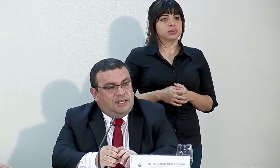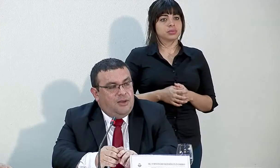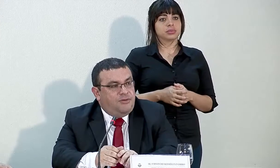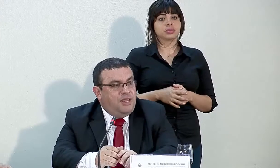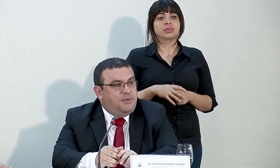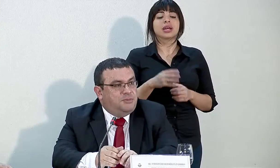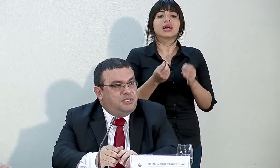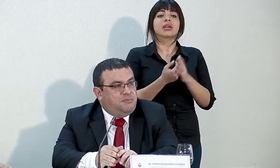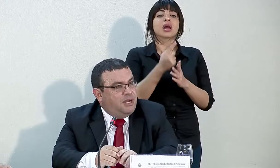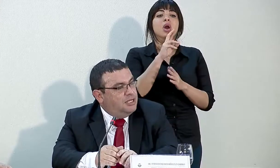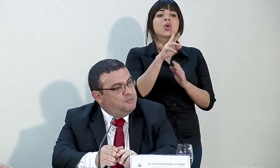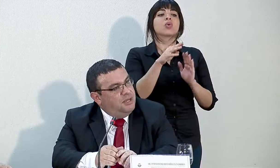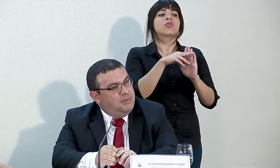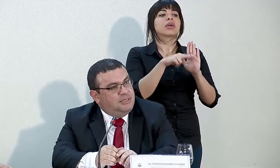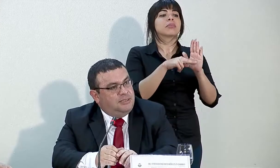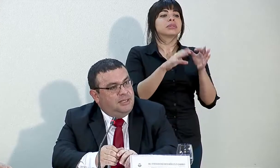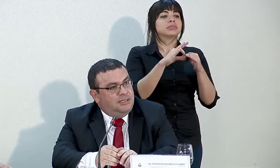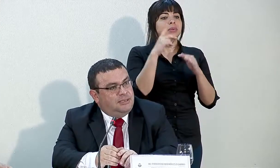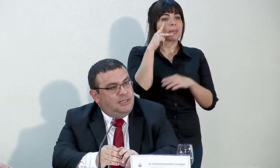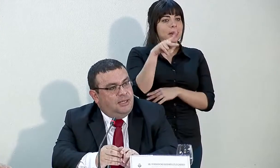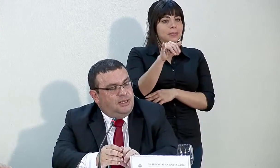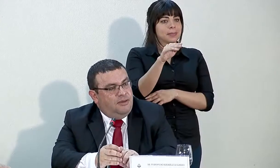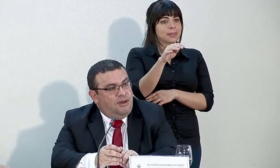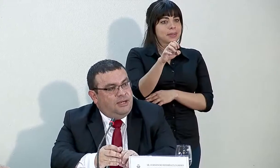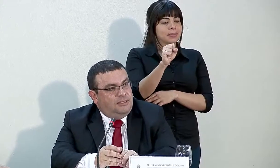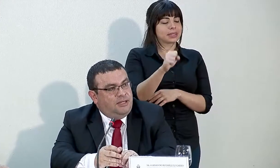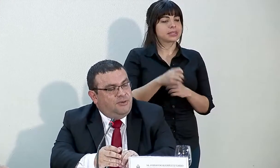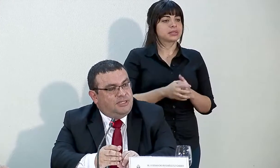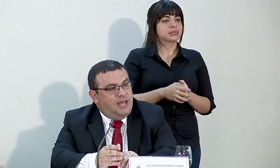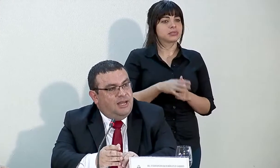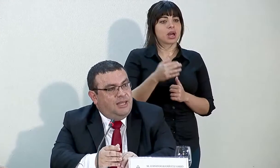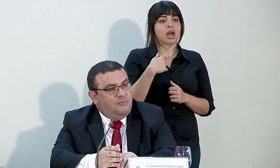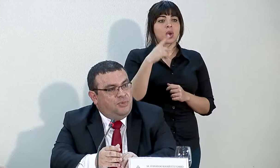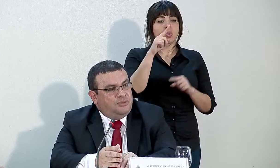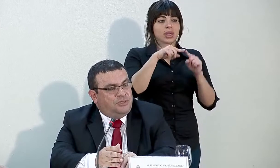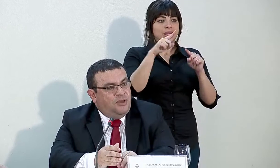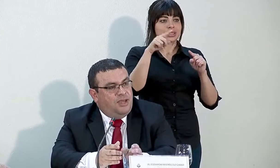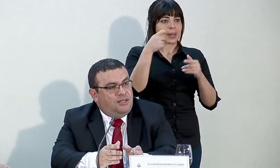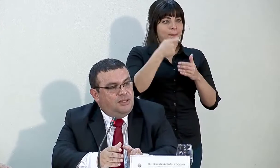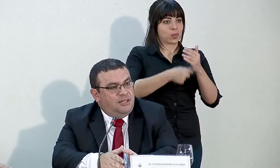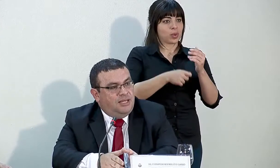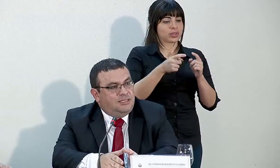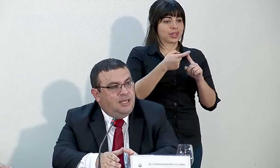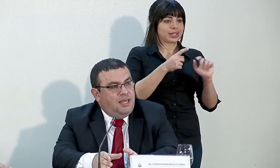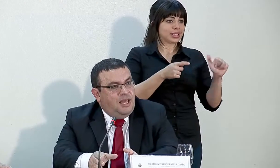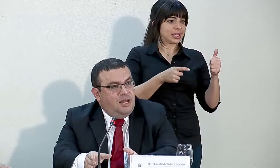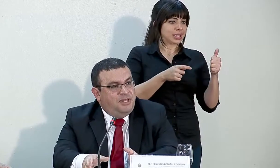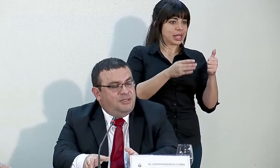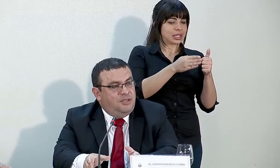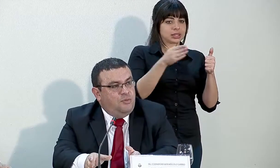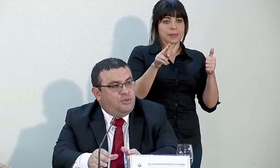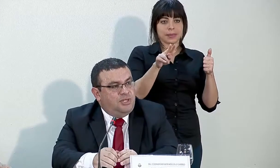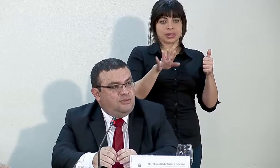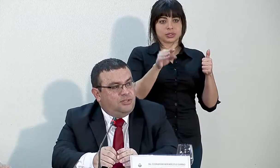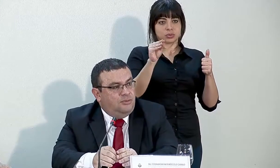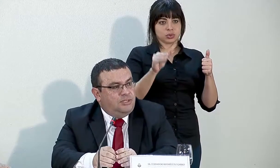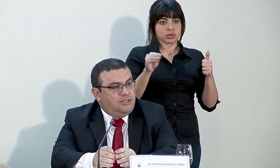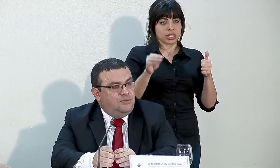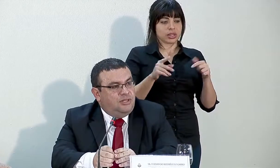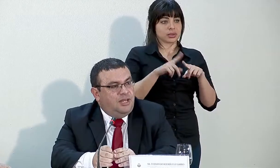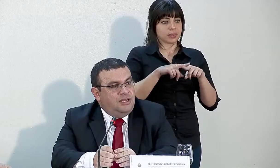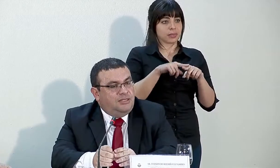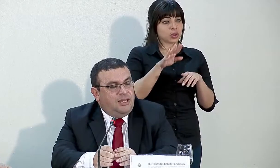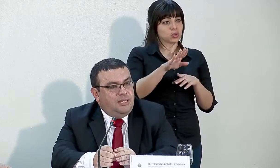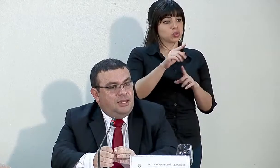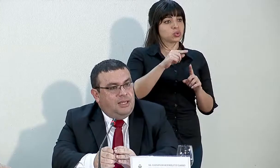el, se crea un régimen especial para las pymes, que van a tener una escala de impuestos que va a ir del 10 al 25% según sea